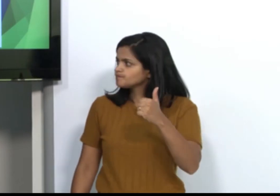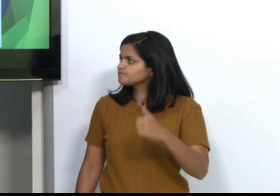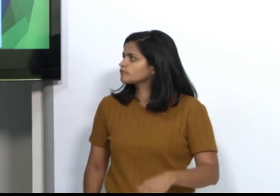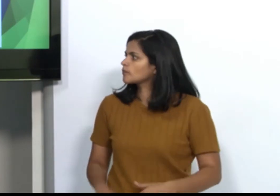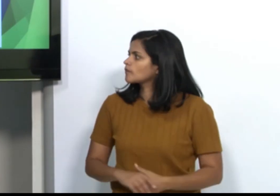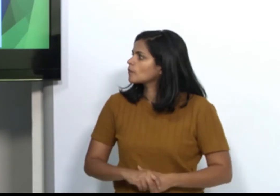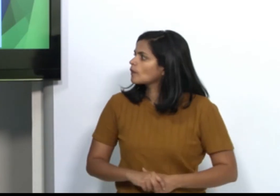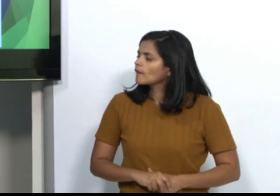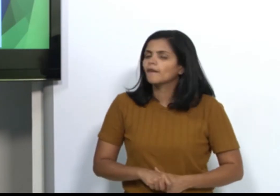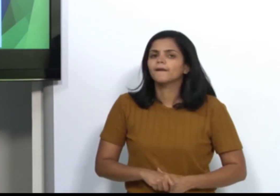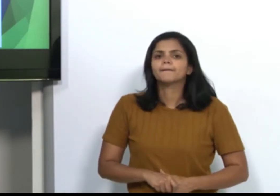Entenderam?